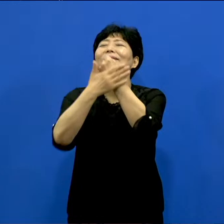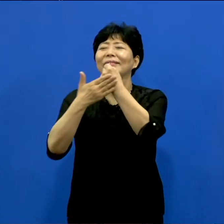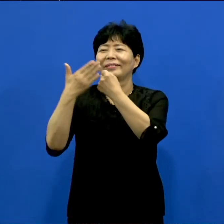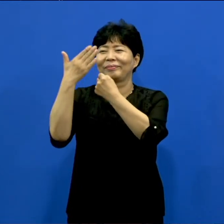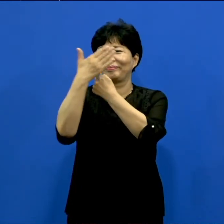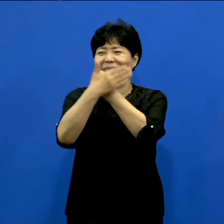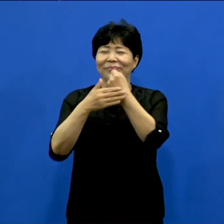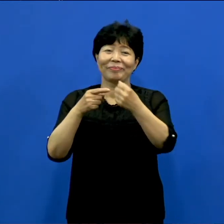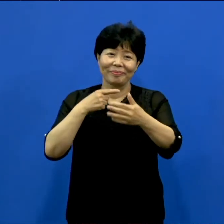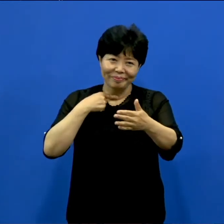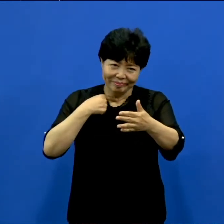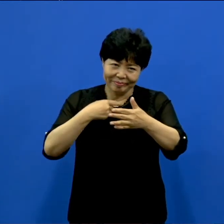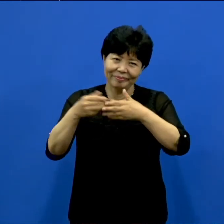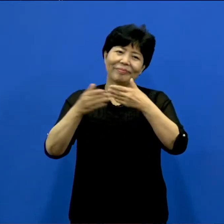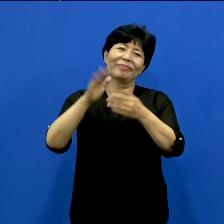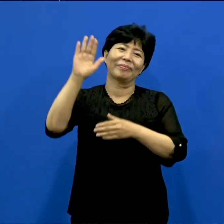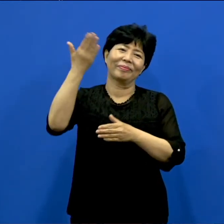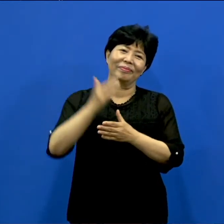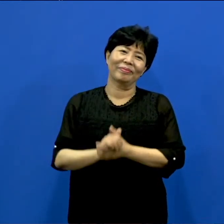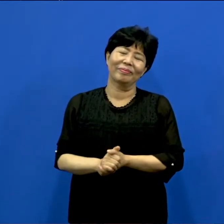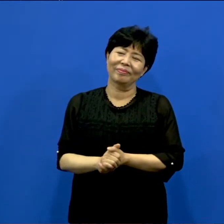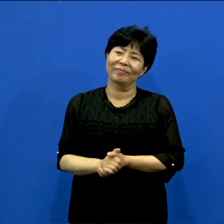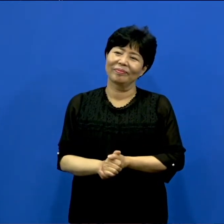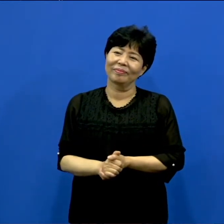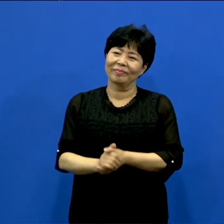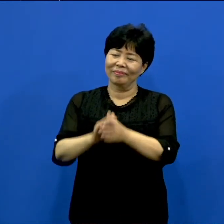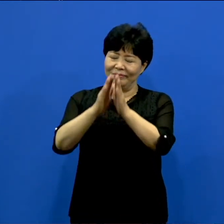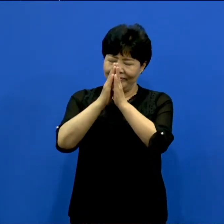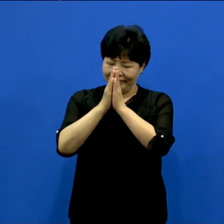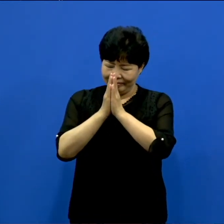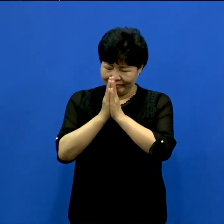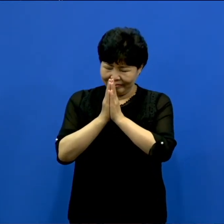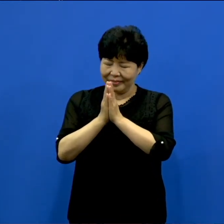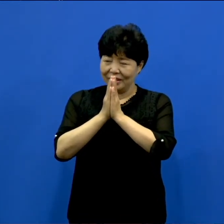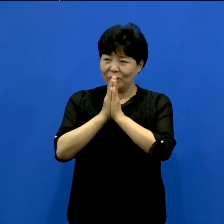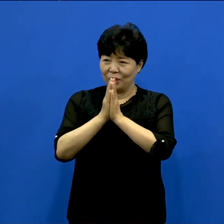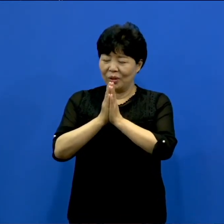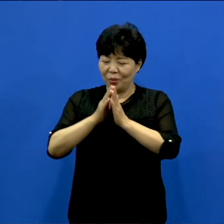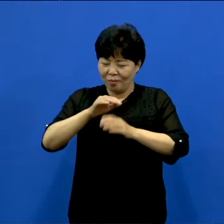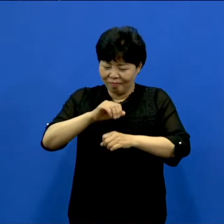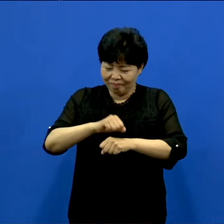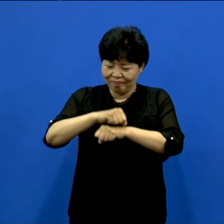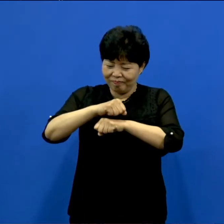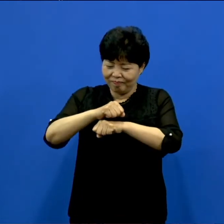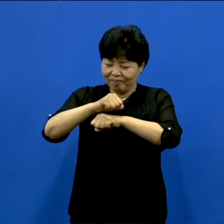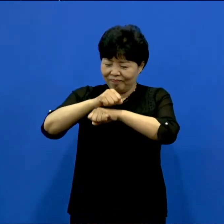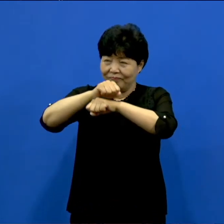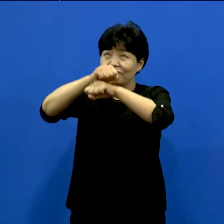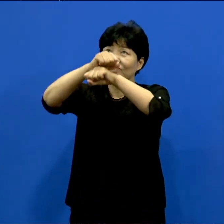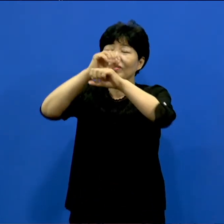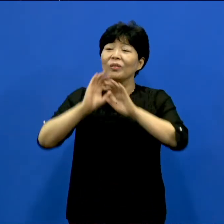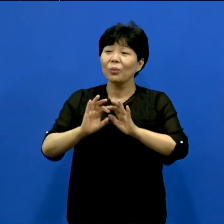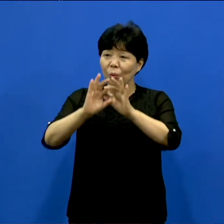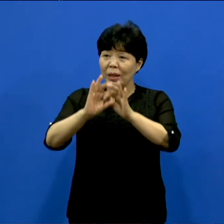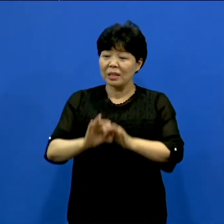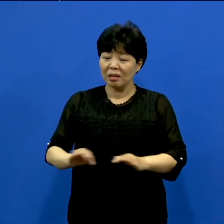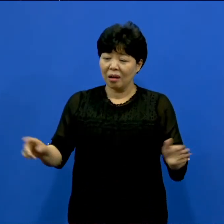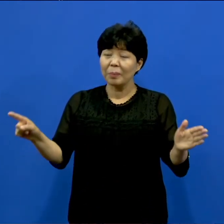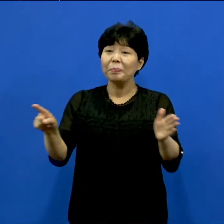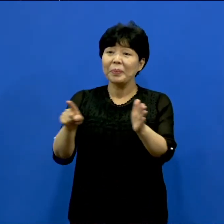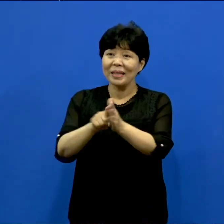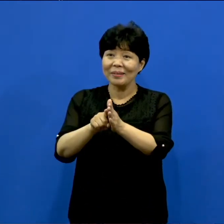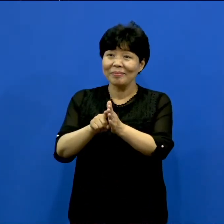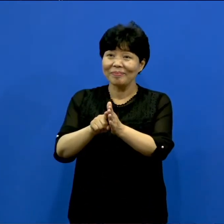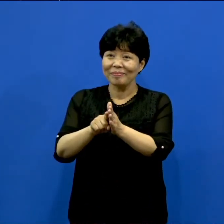와요. 그리고 여러분 기도하는 그 시간의 총량이 쌓이면서 믿음이 깊어지는 거예요.